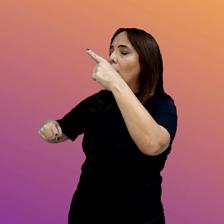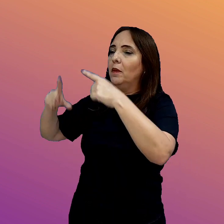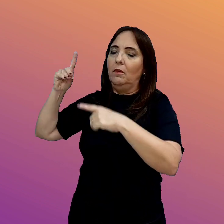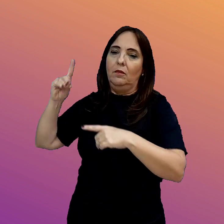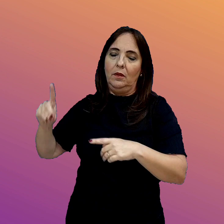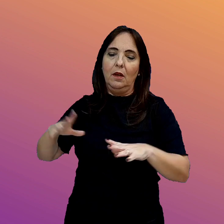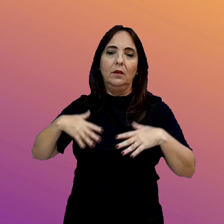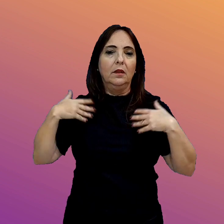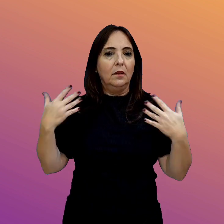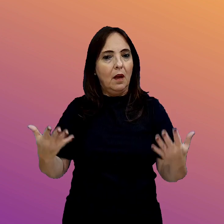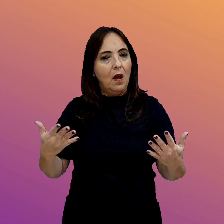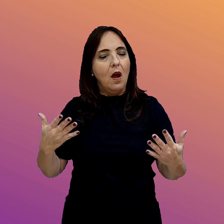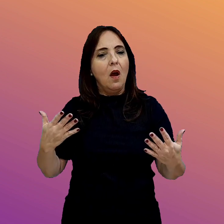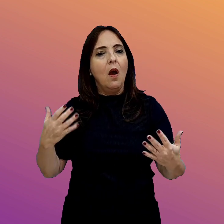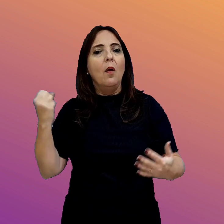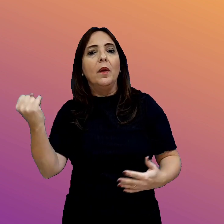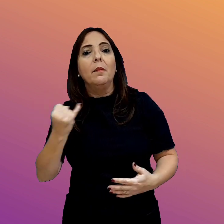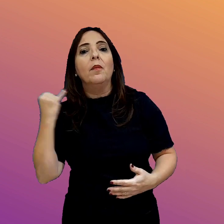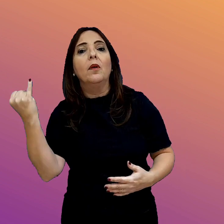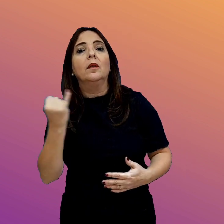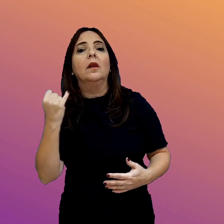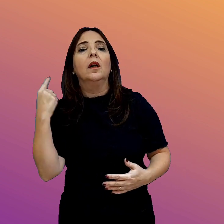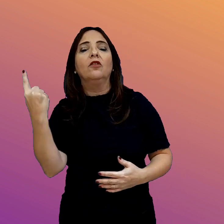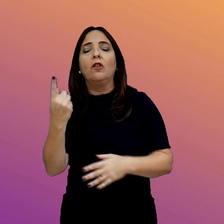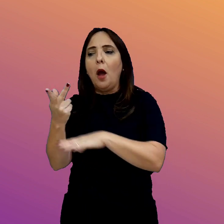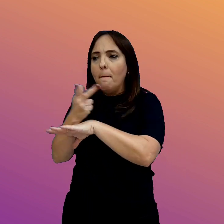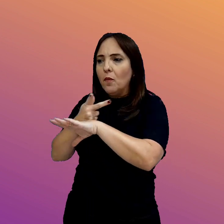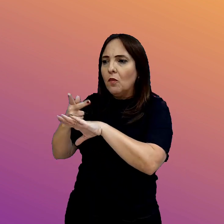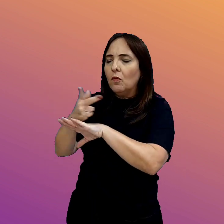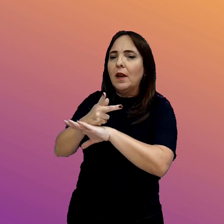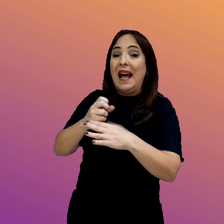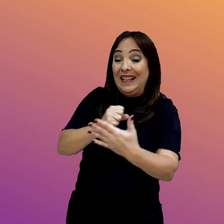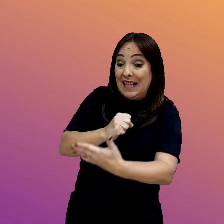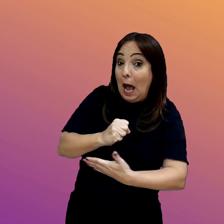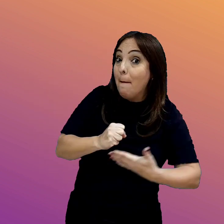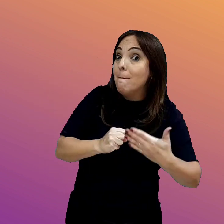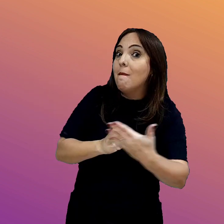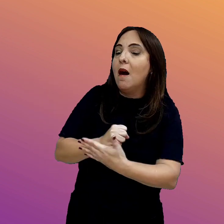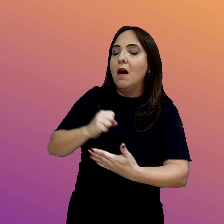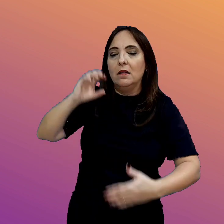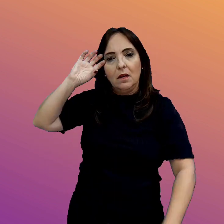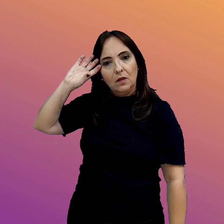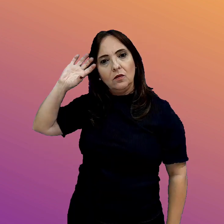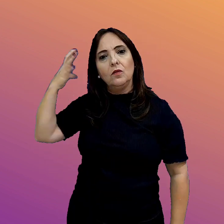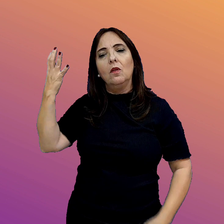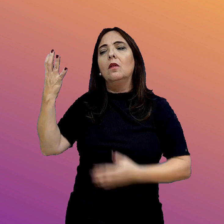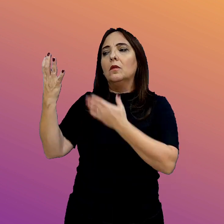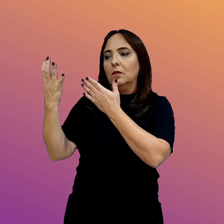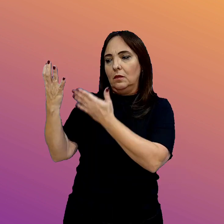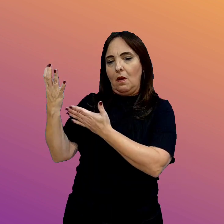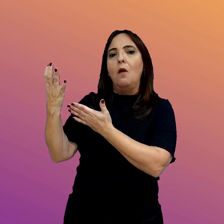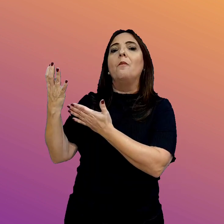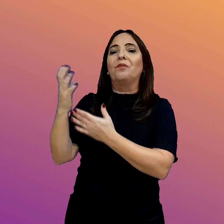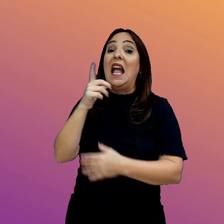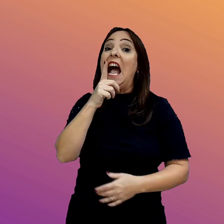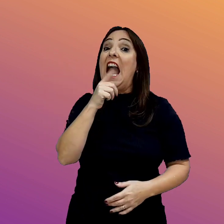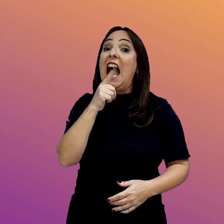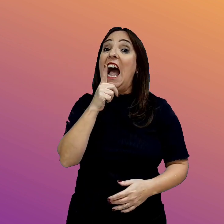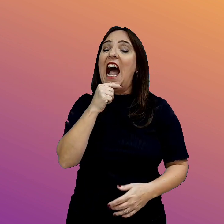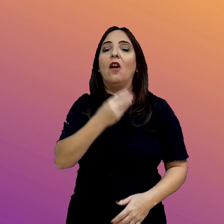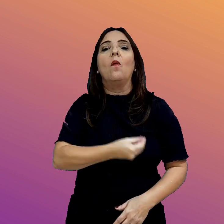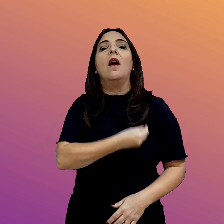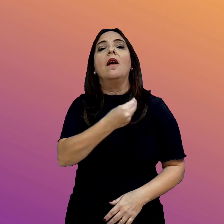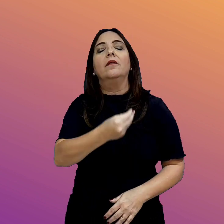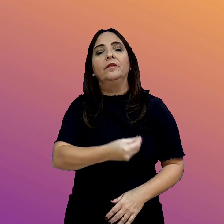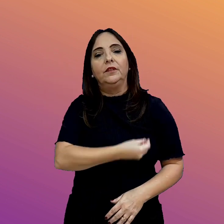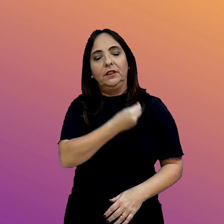na fonte a solução, né? A gente ir na fonte, buscar a água viva para